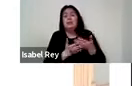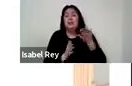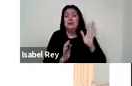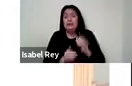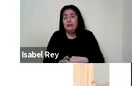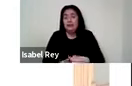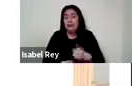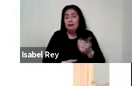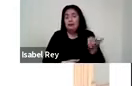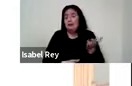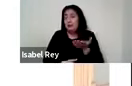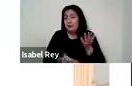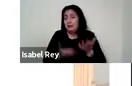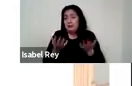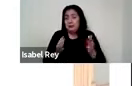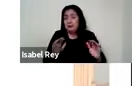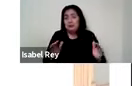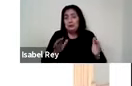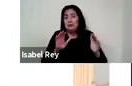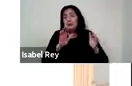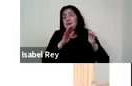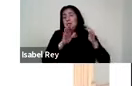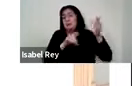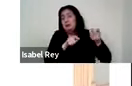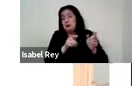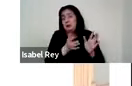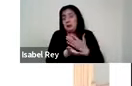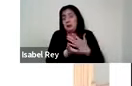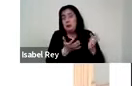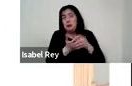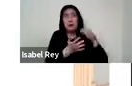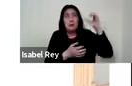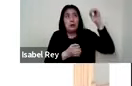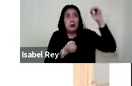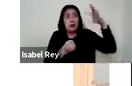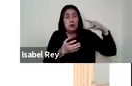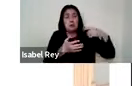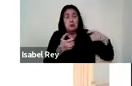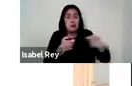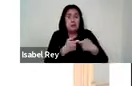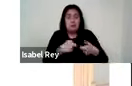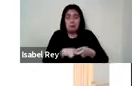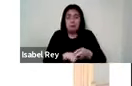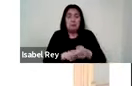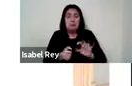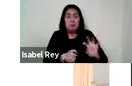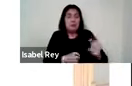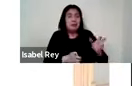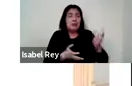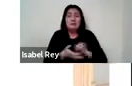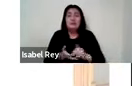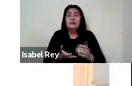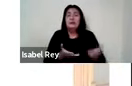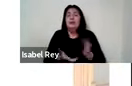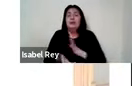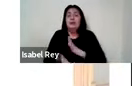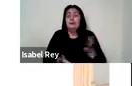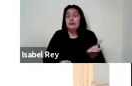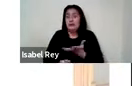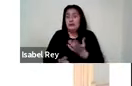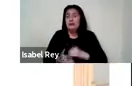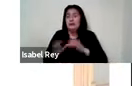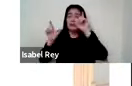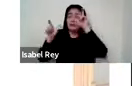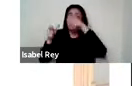una invitación de los cerros, que estábamos sin energía eléctrica, sin internet, sin radio. Recibimos una invitación para el Congreso